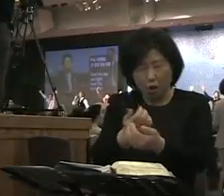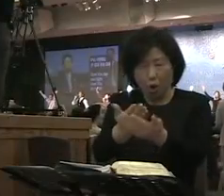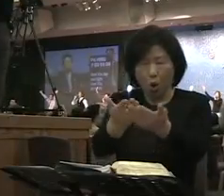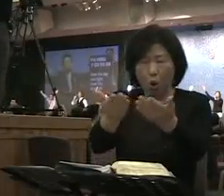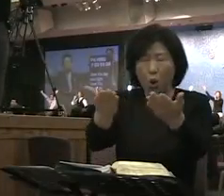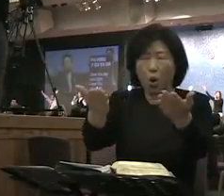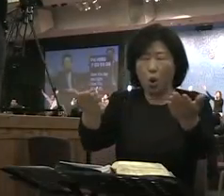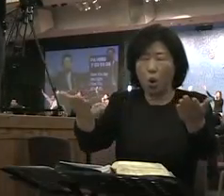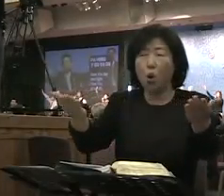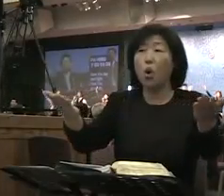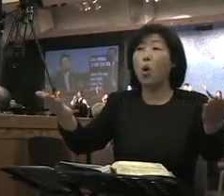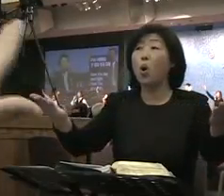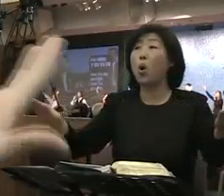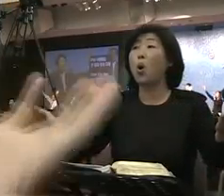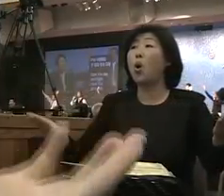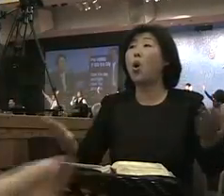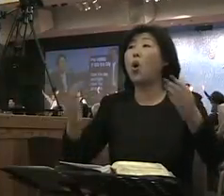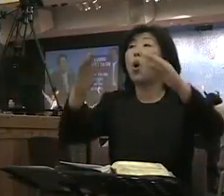사랑해요.